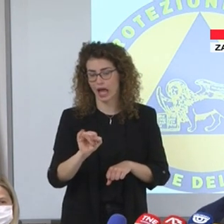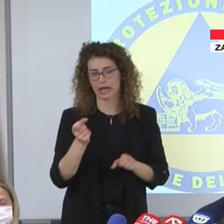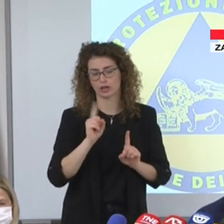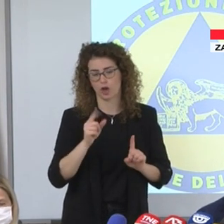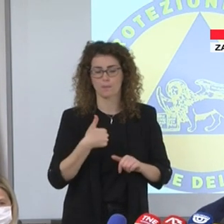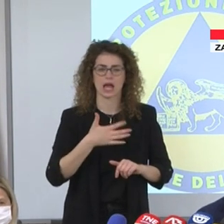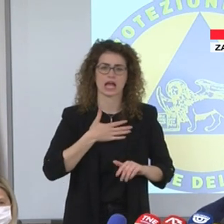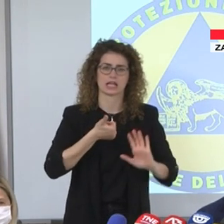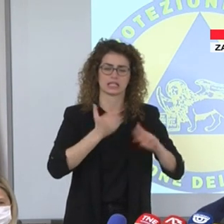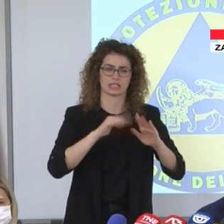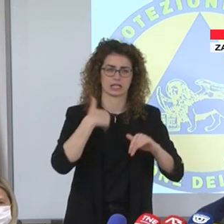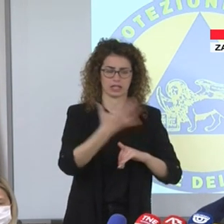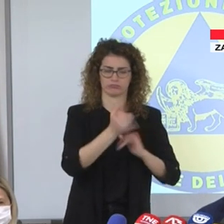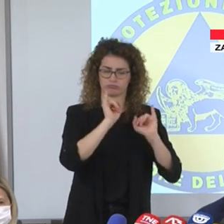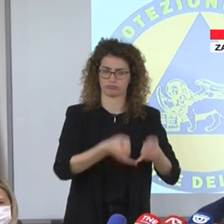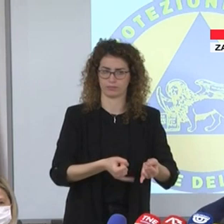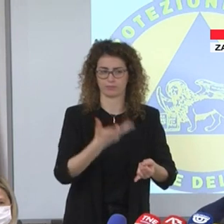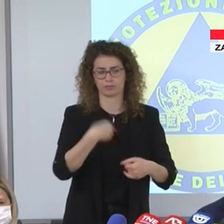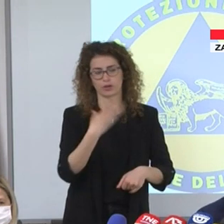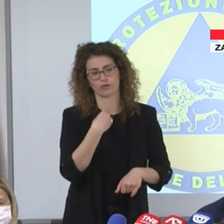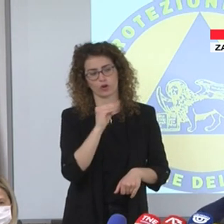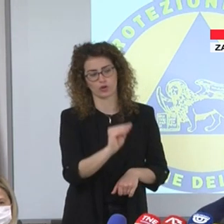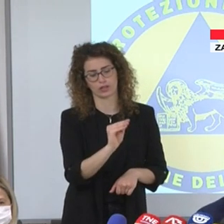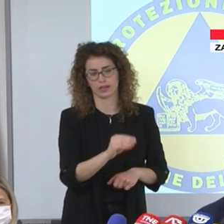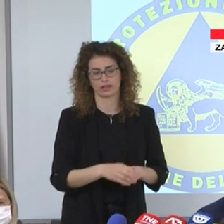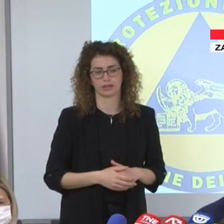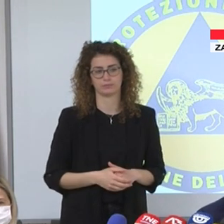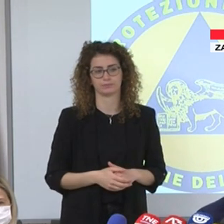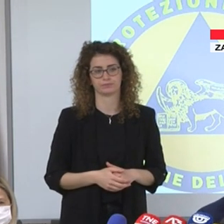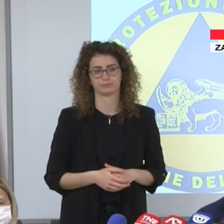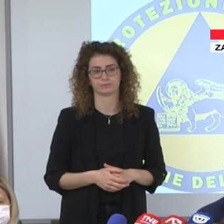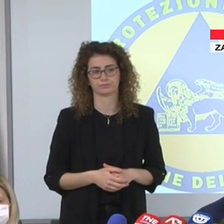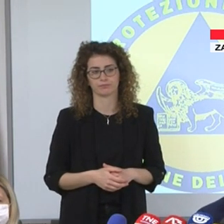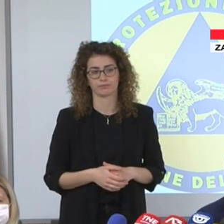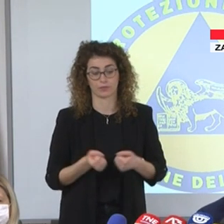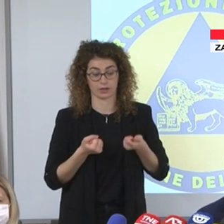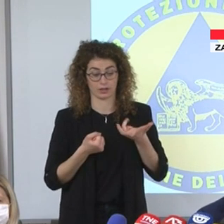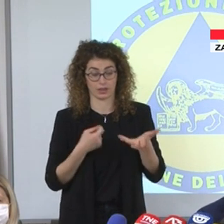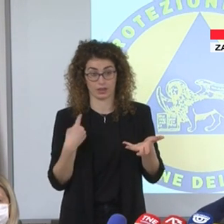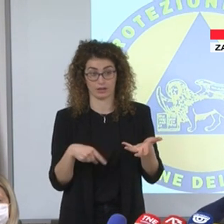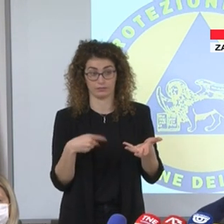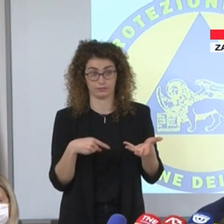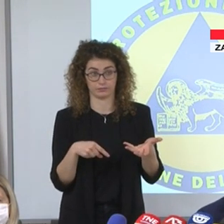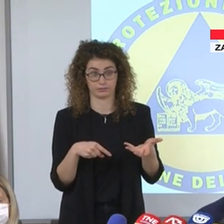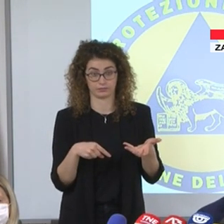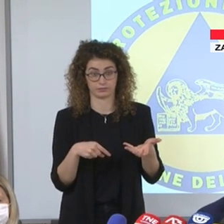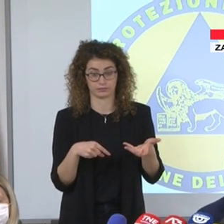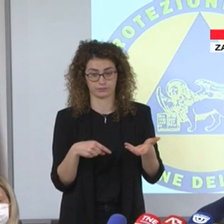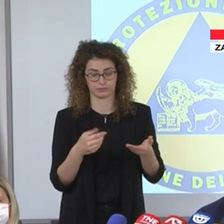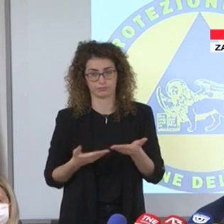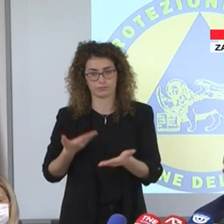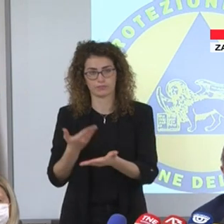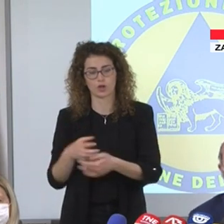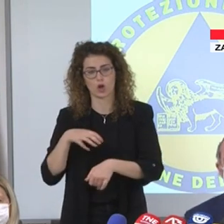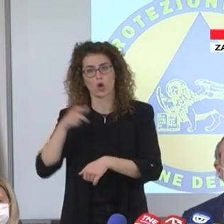in poi sì. Quindi volevo chiederle se questo dato, cioè se lei farà valere questo dato al CTS, al